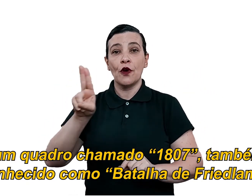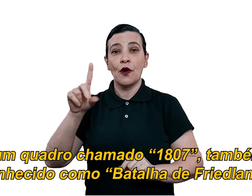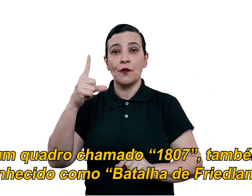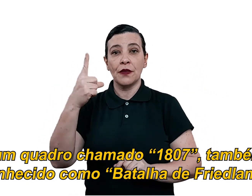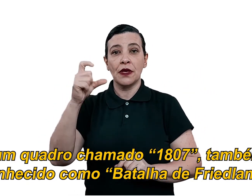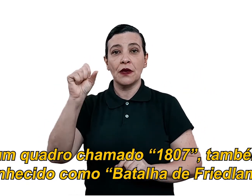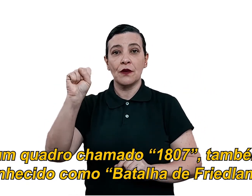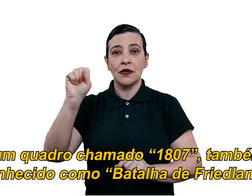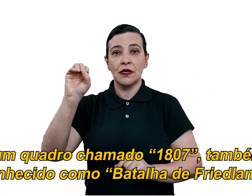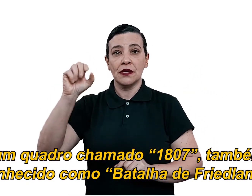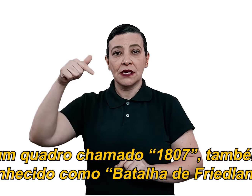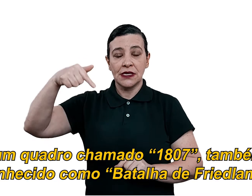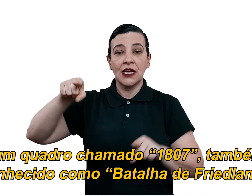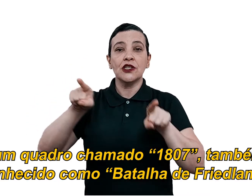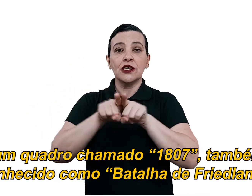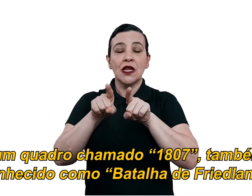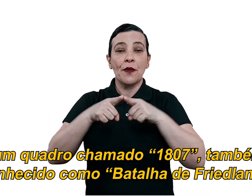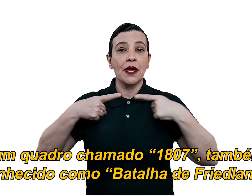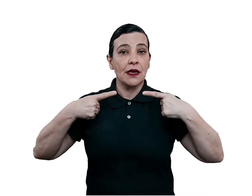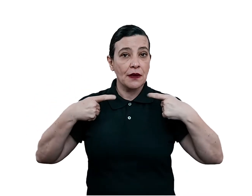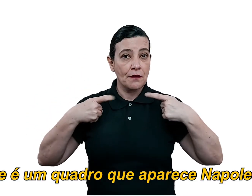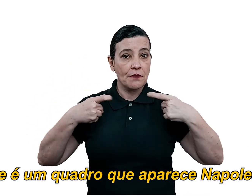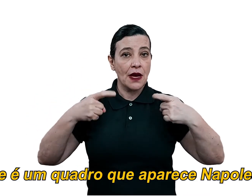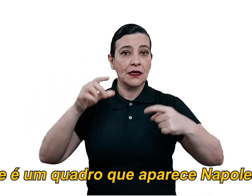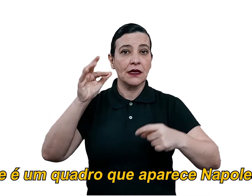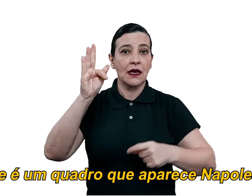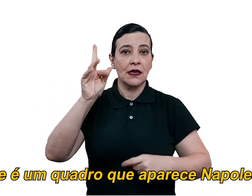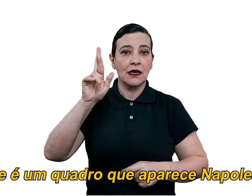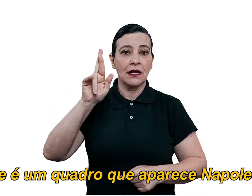também conhecido como Batalha de Friedland, que é um quadro